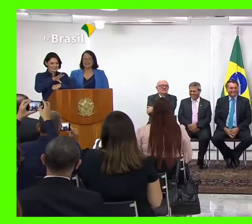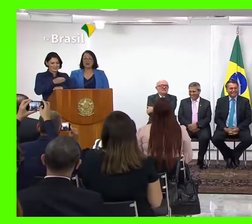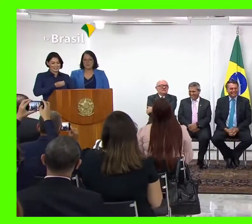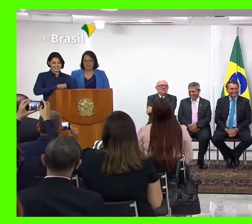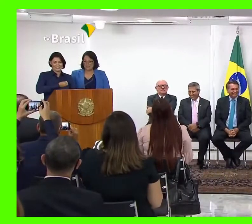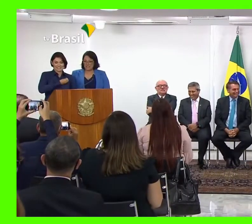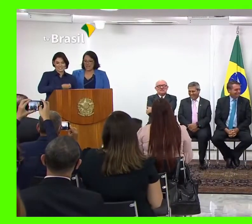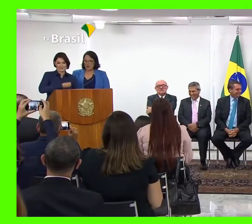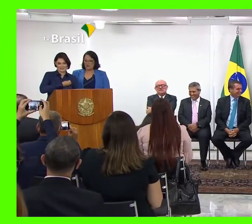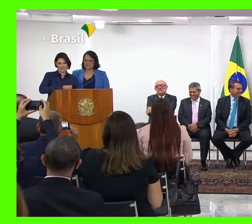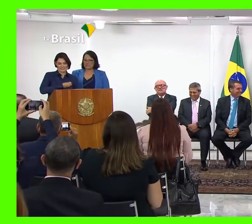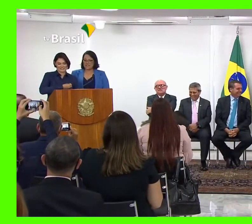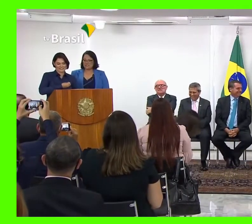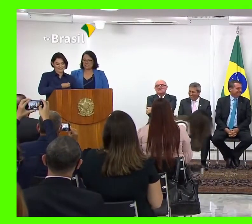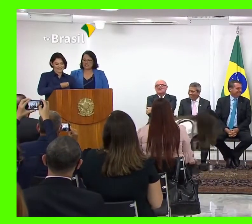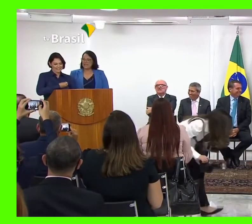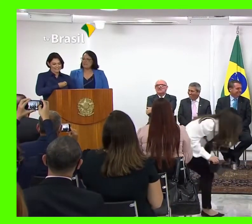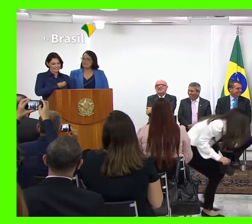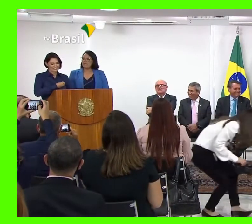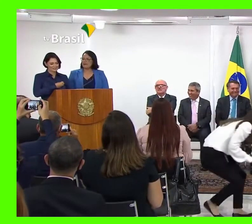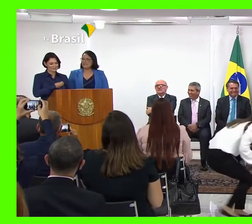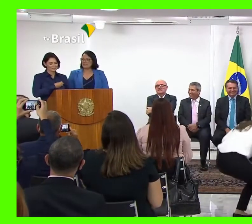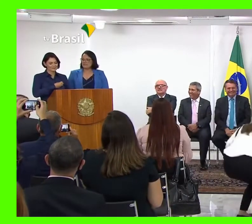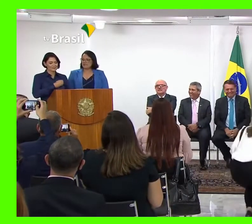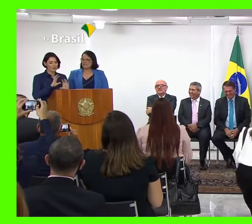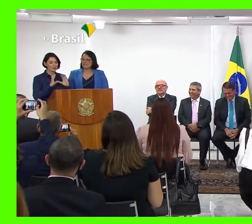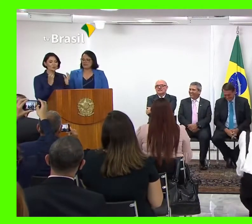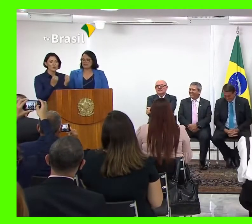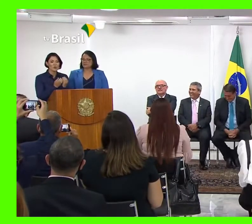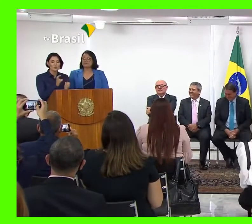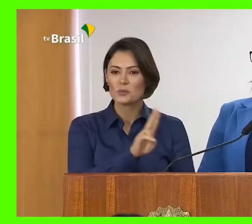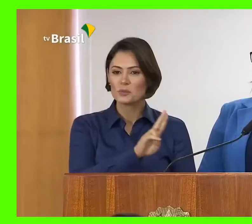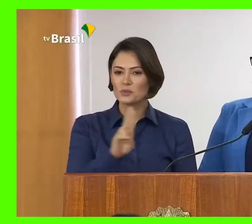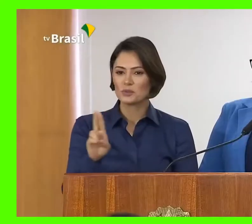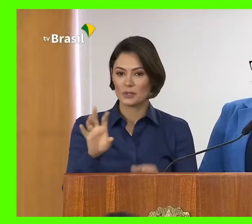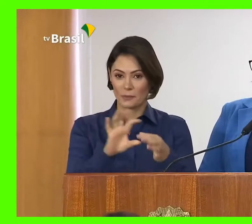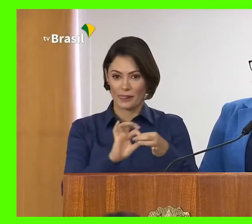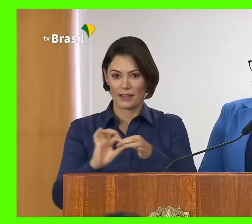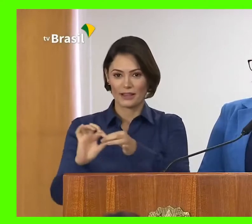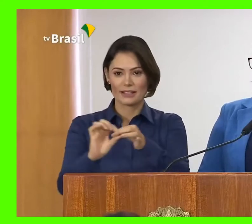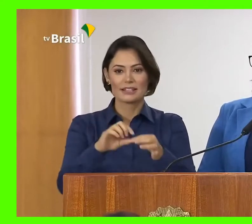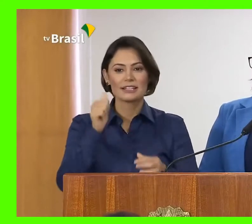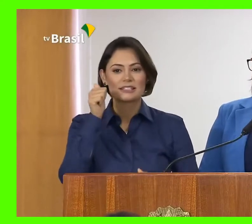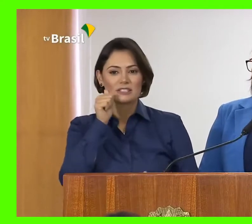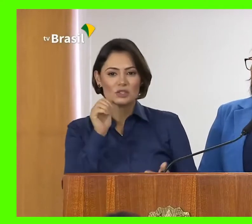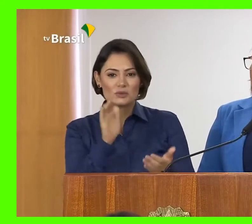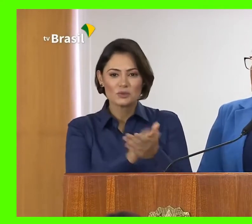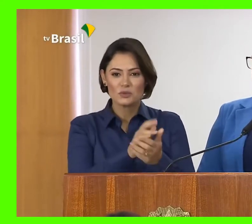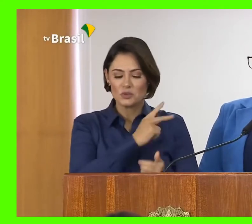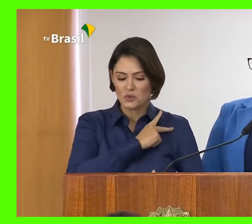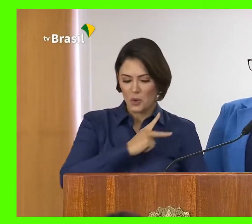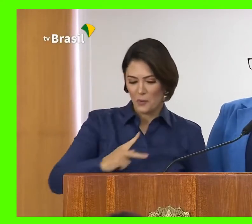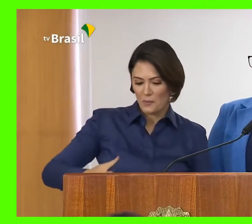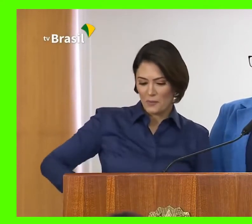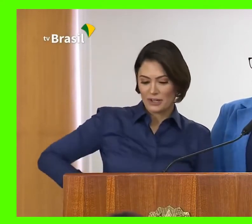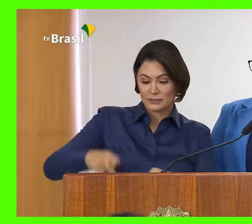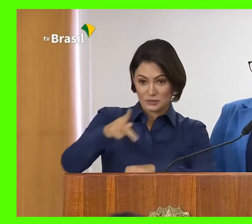Quero compartilhar com vocês minha participação na ALMA, Aliança de Cônjuges de Chefes